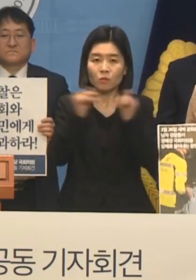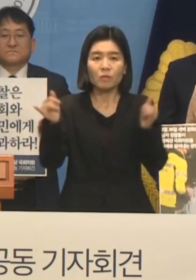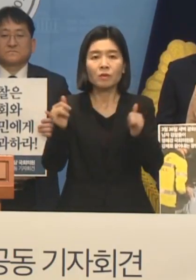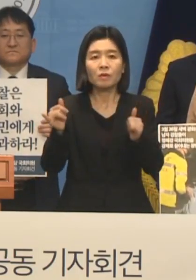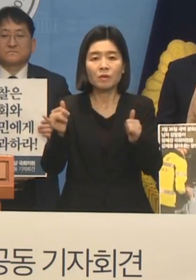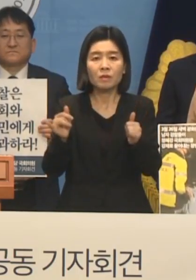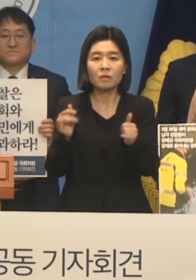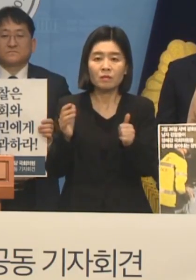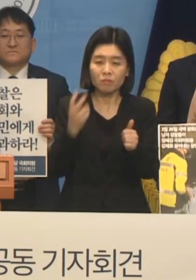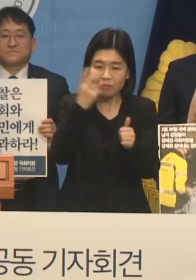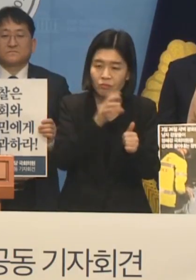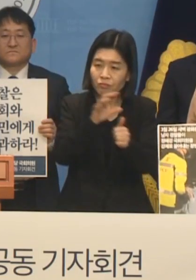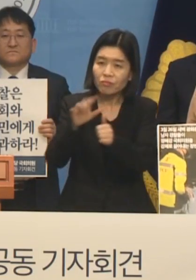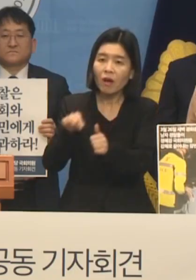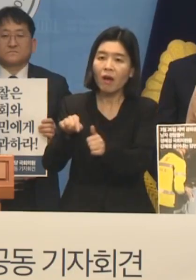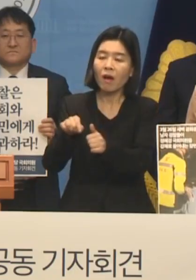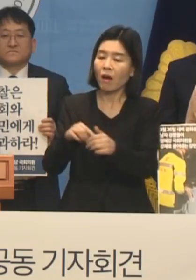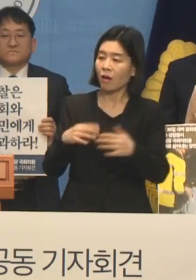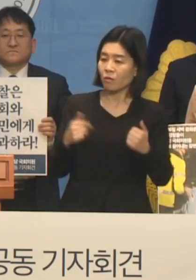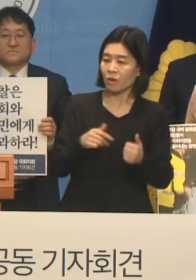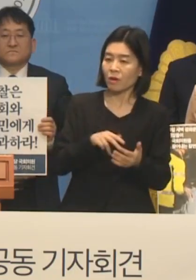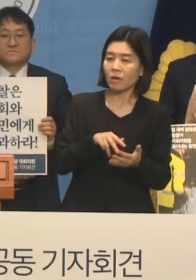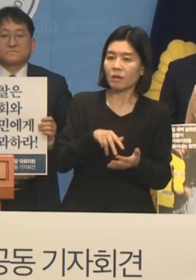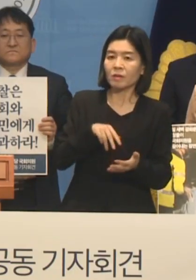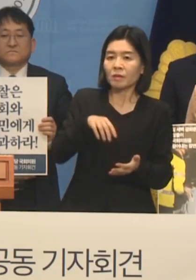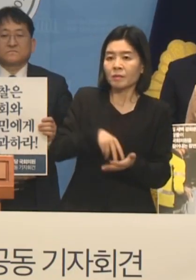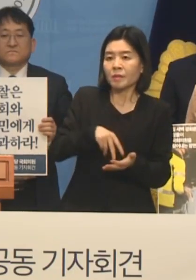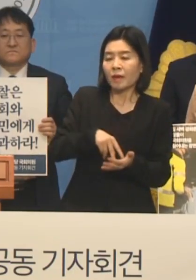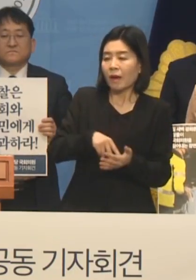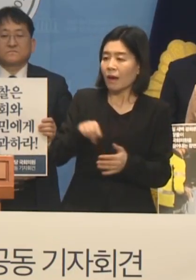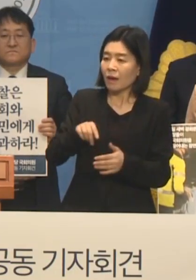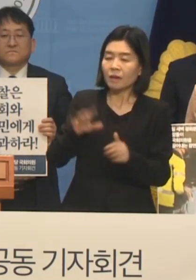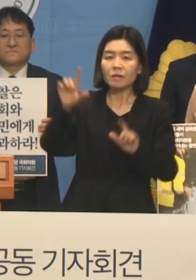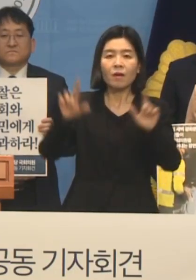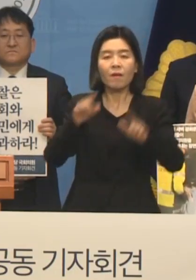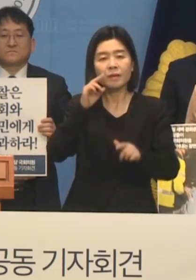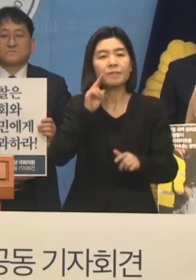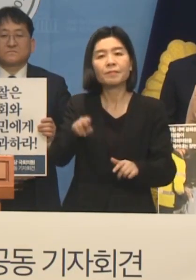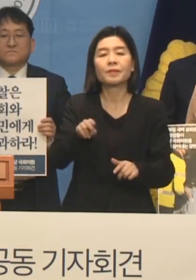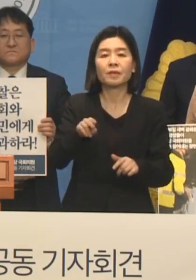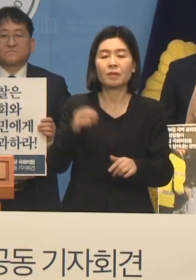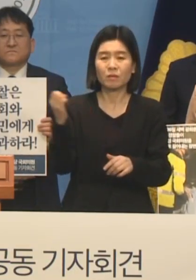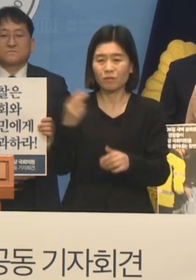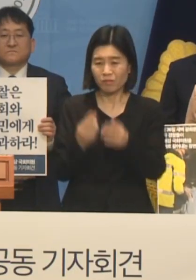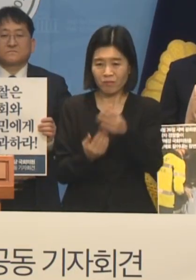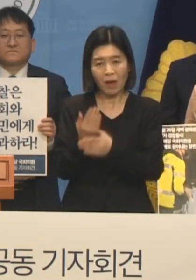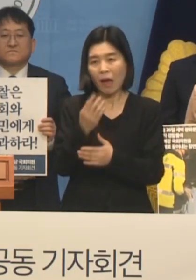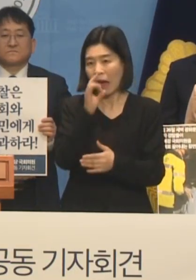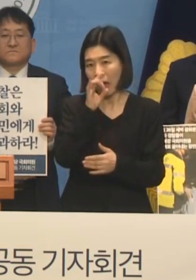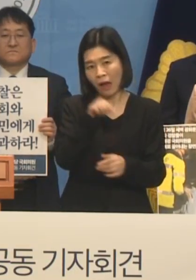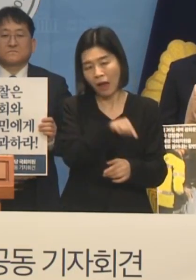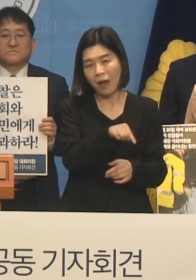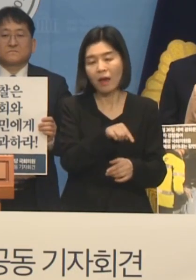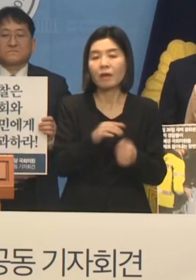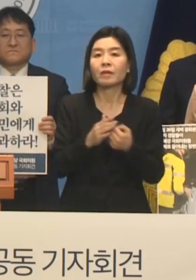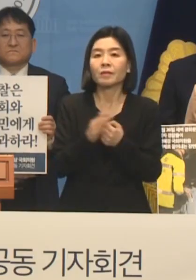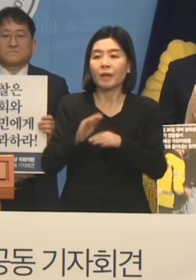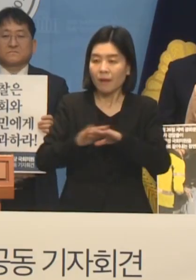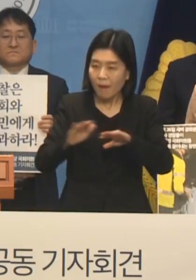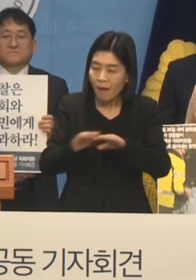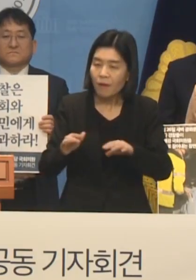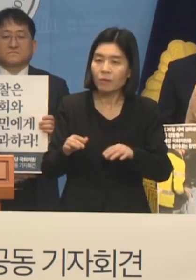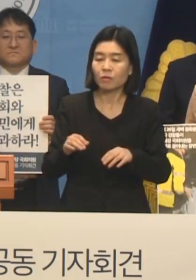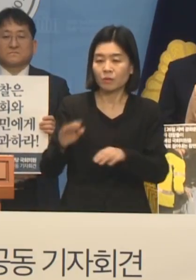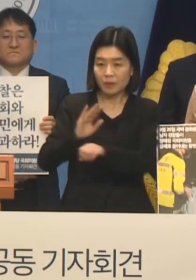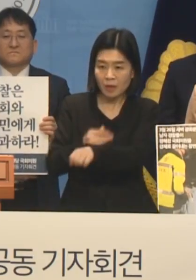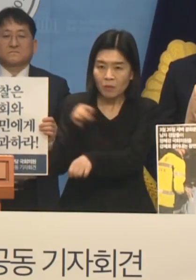국회에서 심각한 문제의식을 느끼고 앞으로 이런 일이 재발되지 않도록 대책을 세우고 또 책임자에 대해서는 처벌할